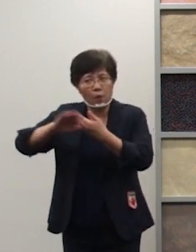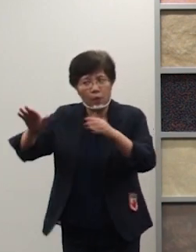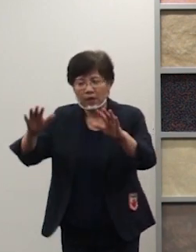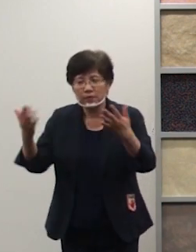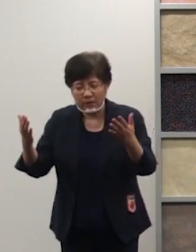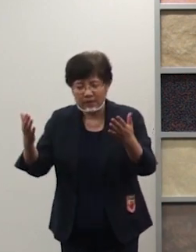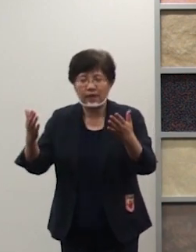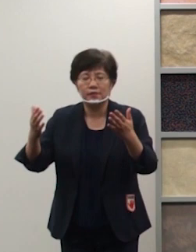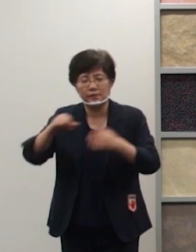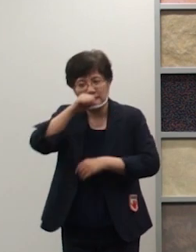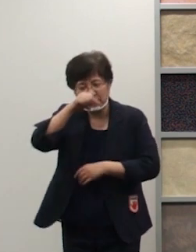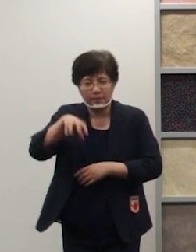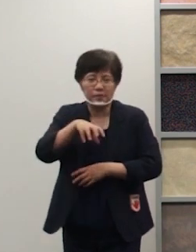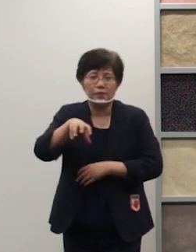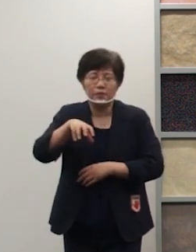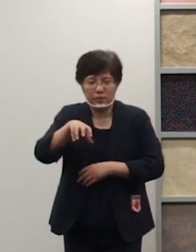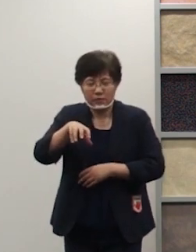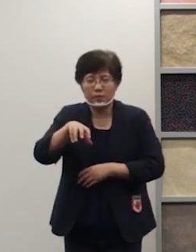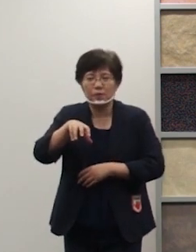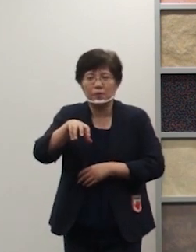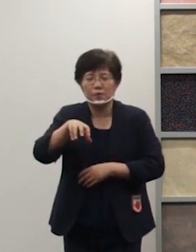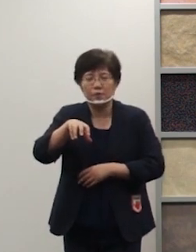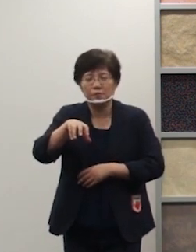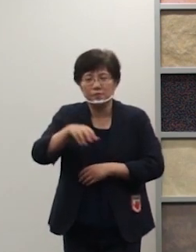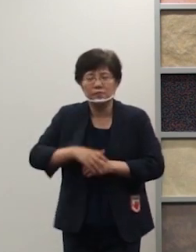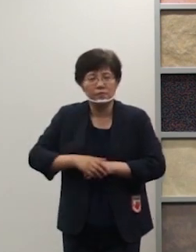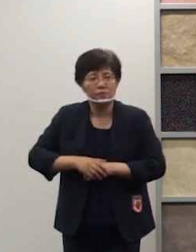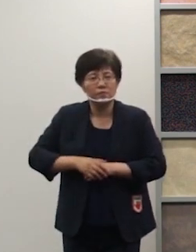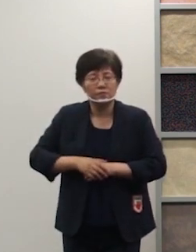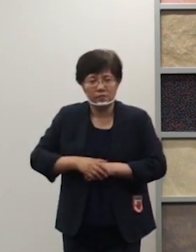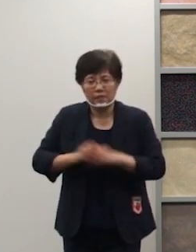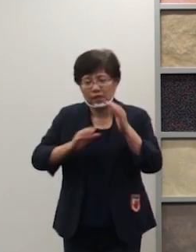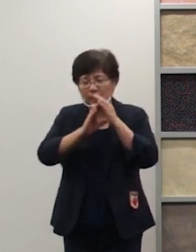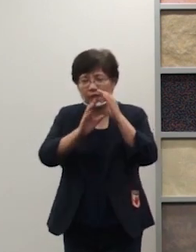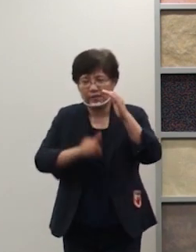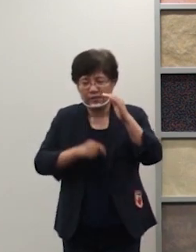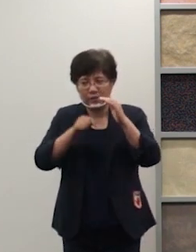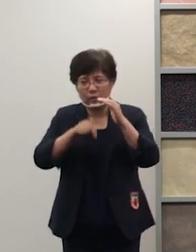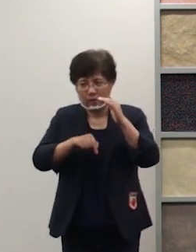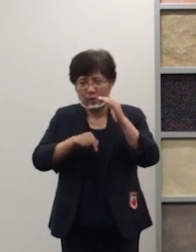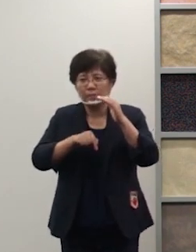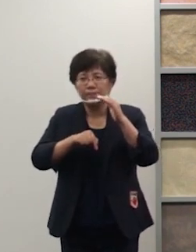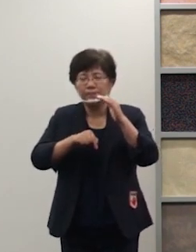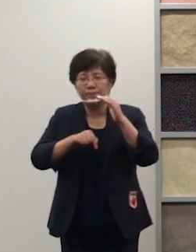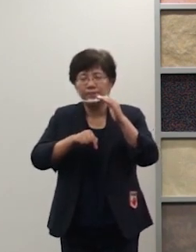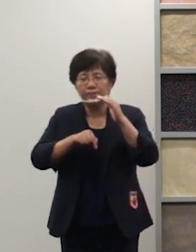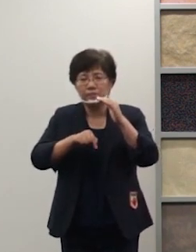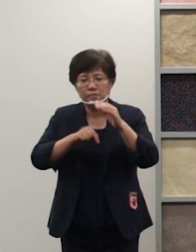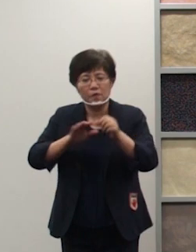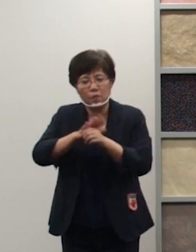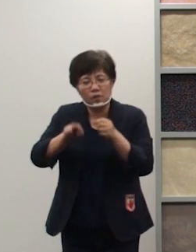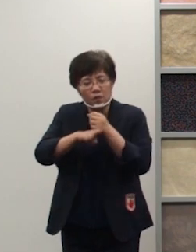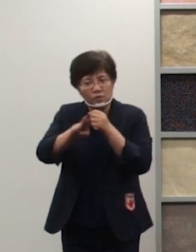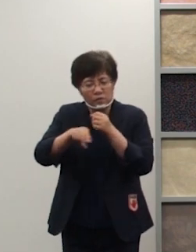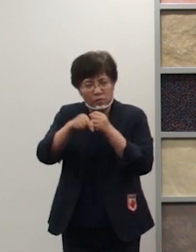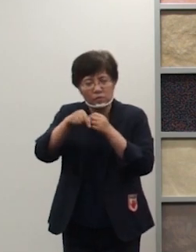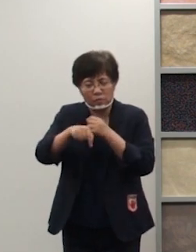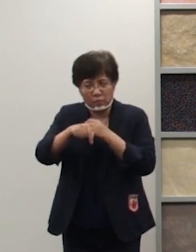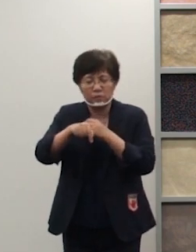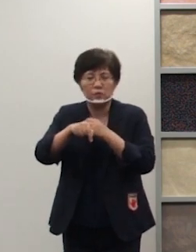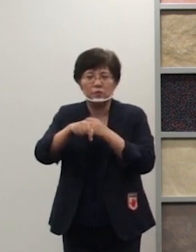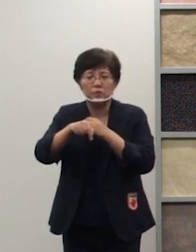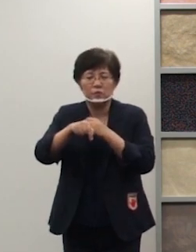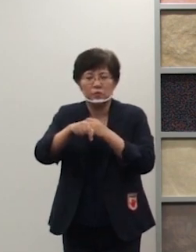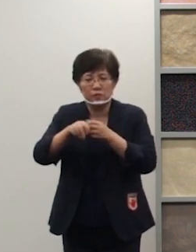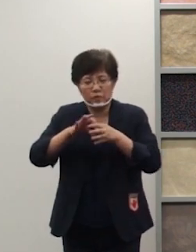として、国内外に認識されることによりまして、本県を、このポストコロナにおいては